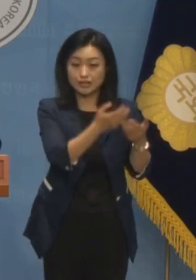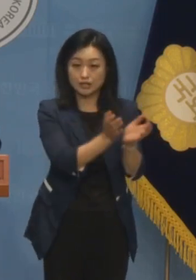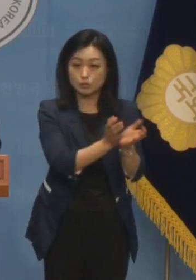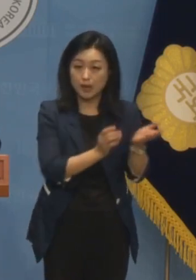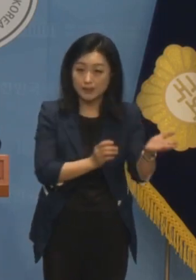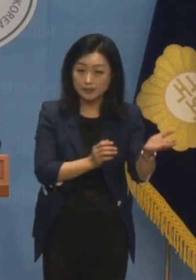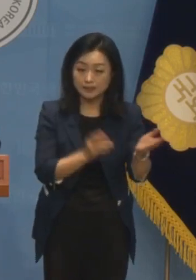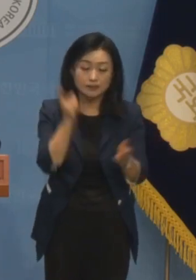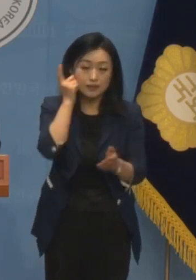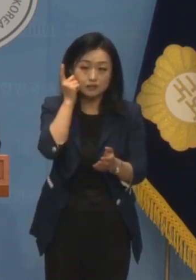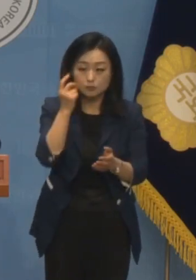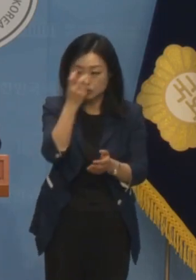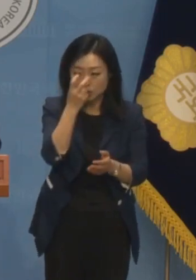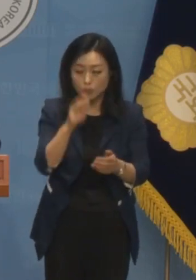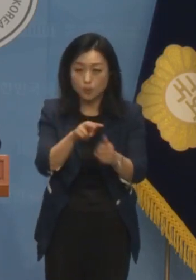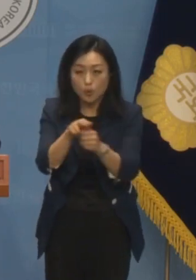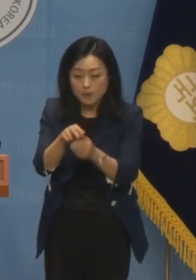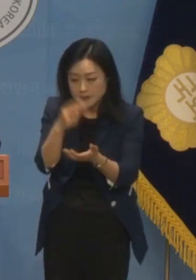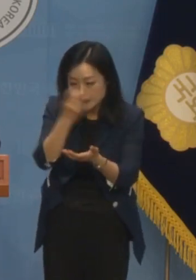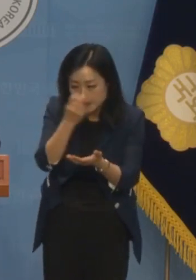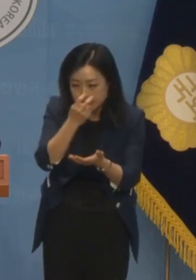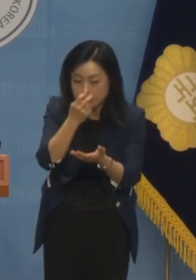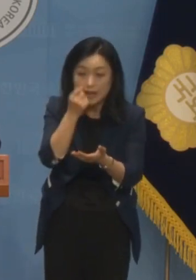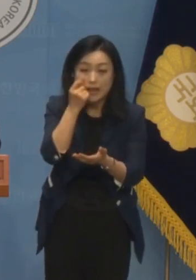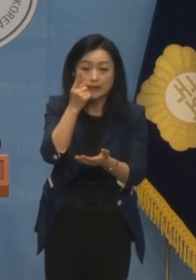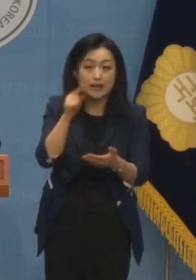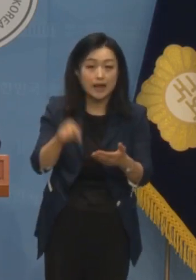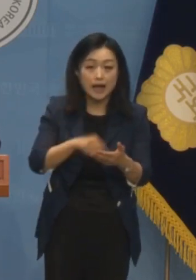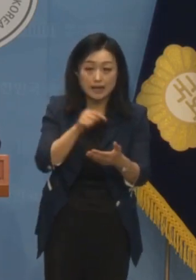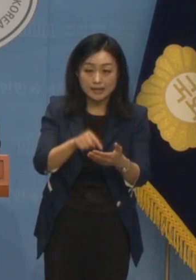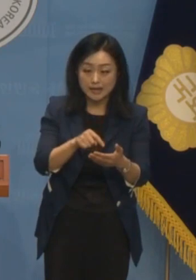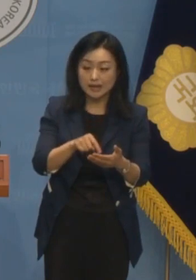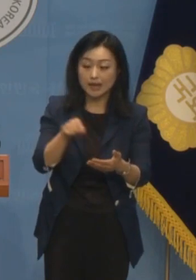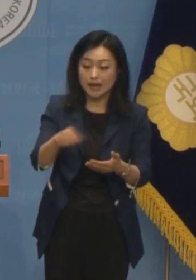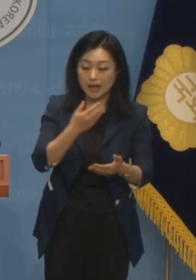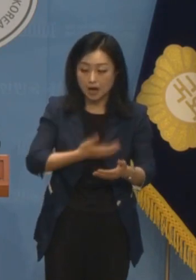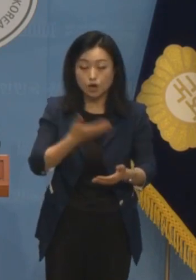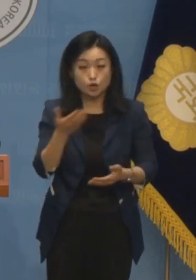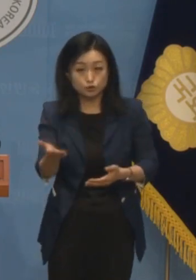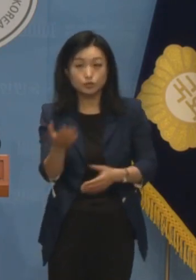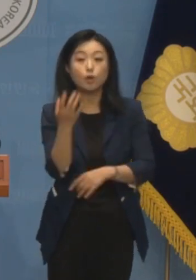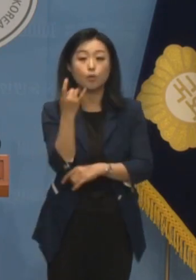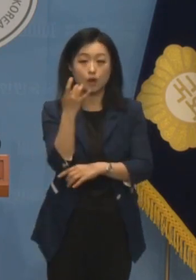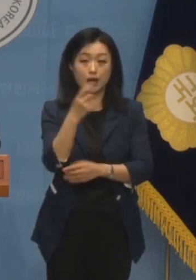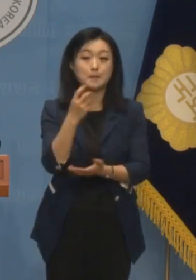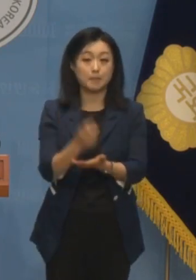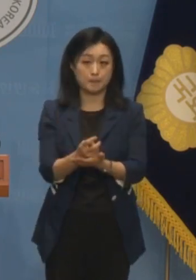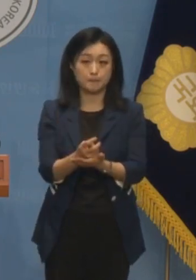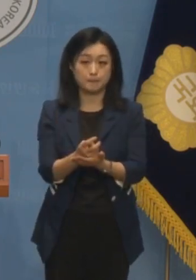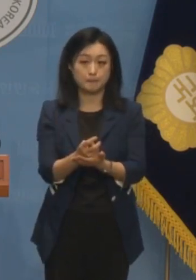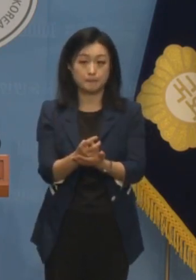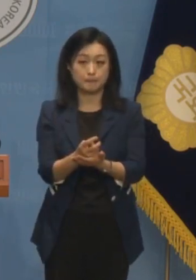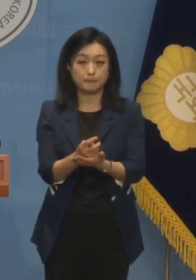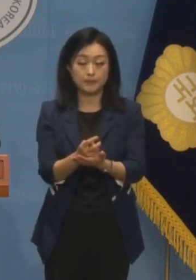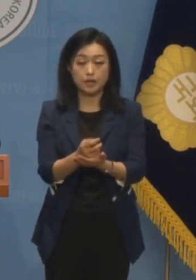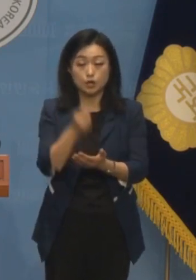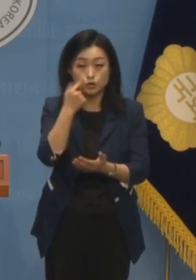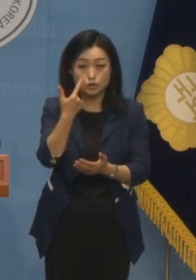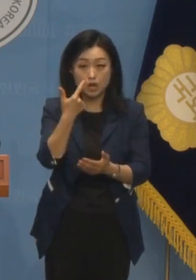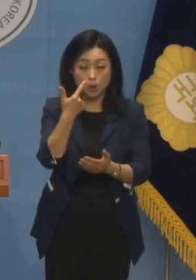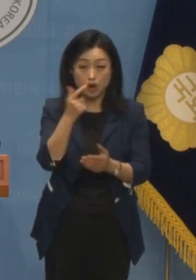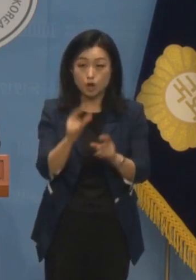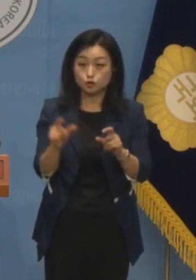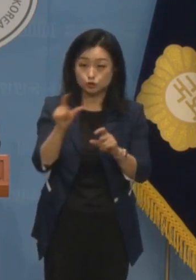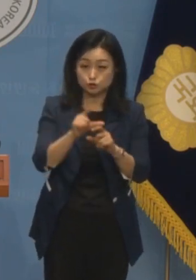수사기관이 통신정보를 조회하고 30일 이내에 당사자에게 통지하는 것이 원칙이며 6개월의